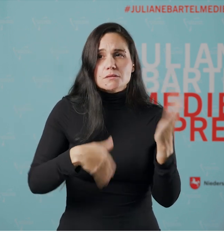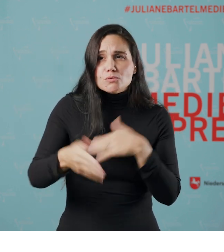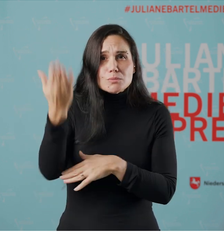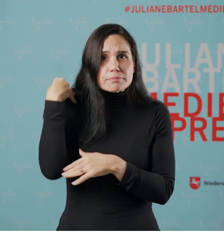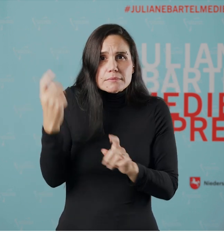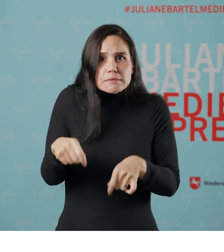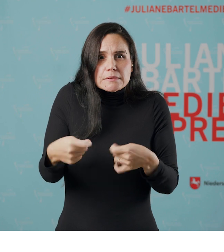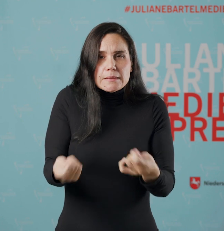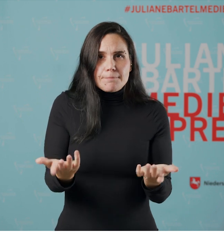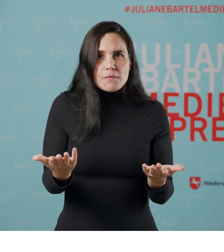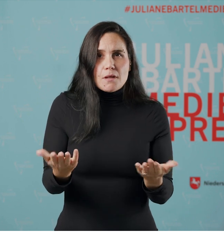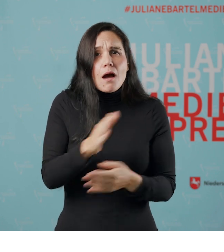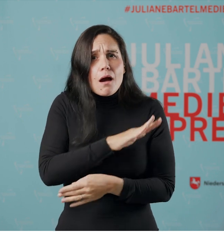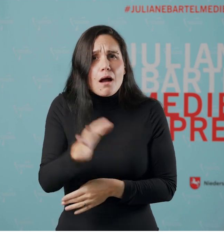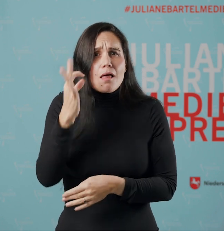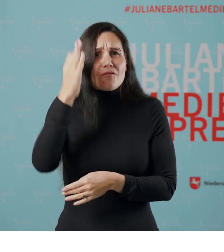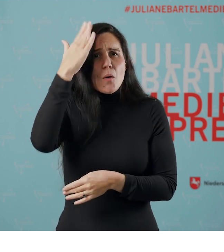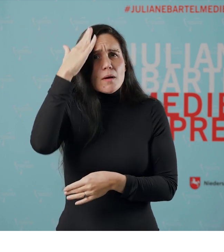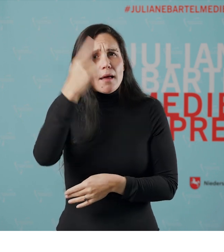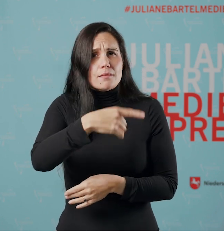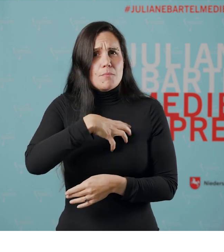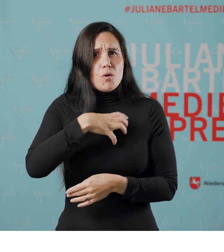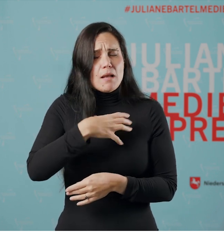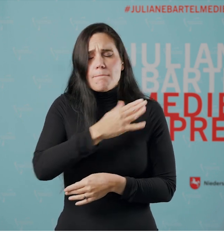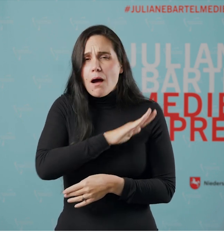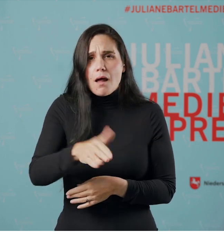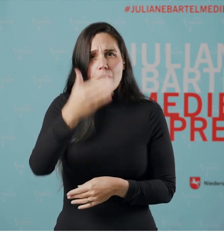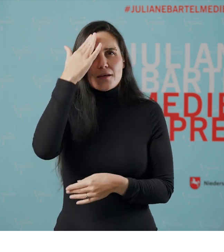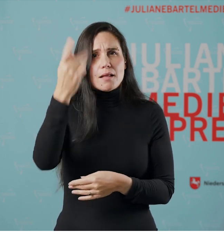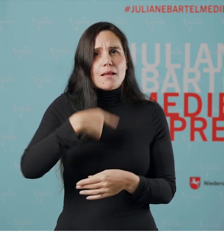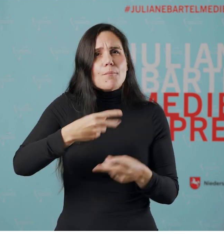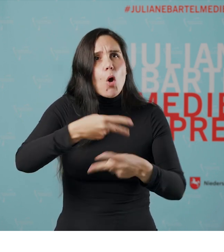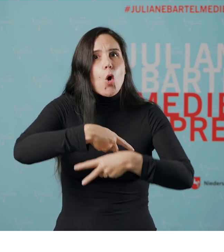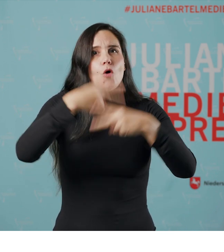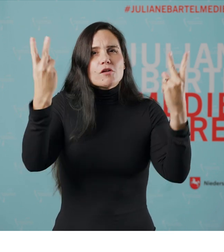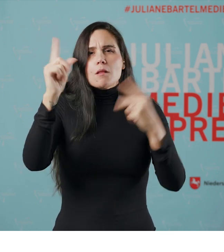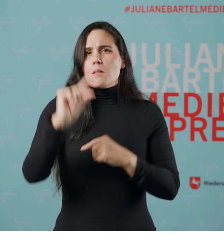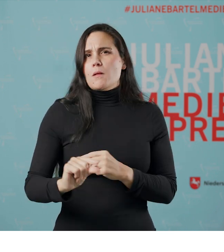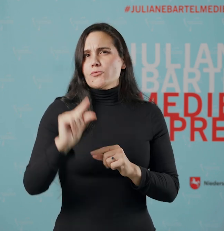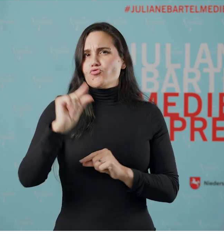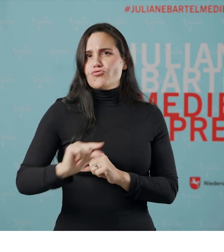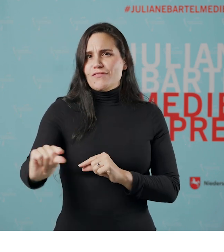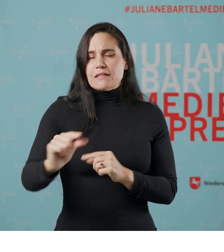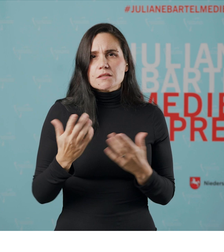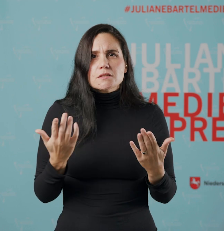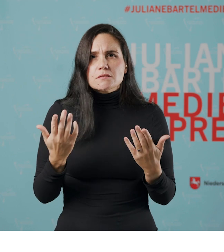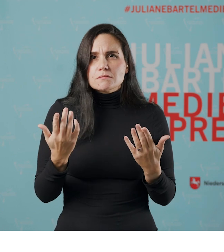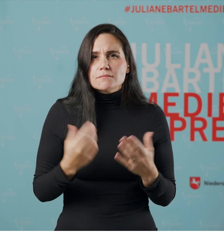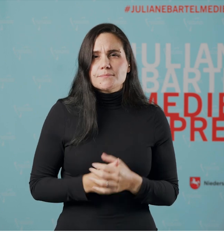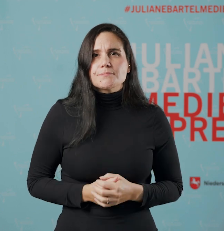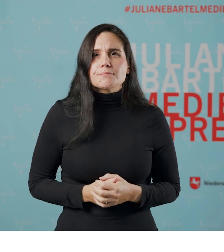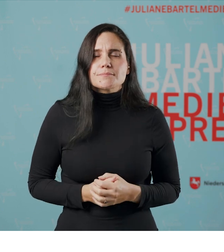gab, der eben zwar in den Köpfen nahezu aller Frauen präsent war, aber eben kaum sozusagen